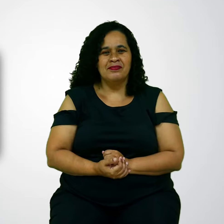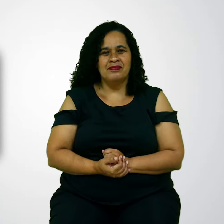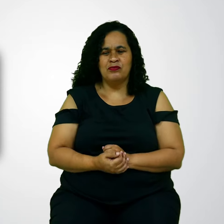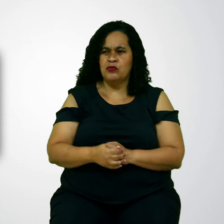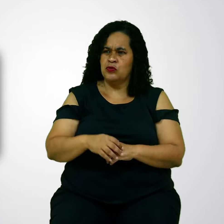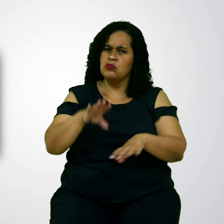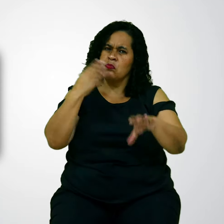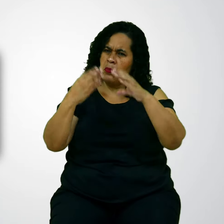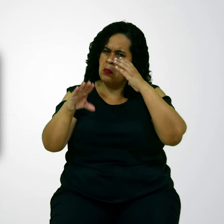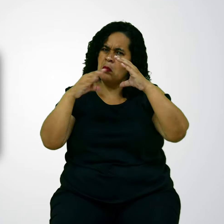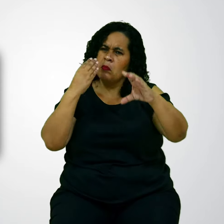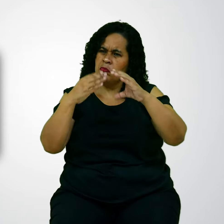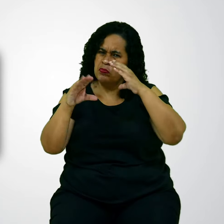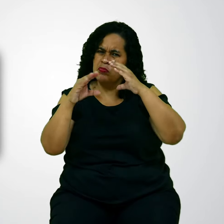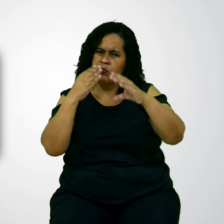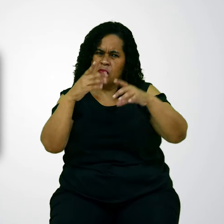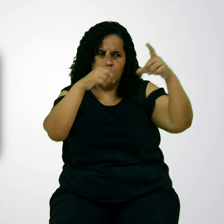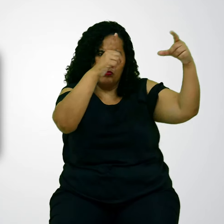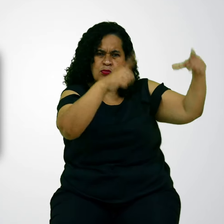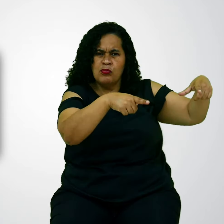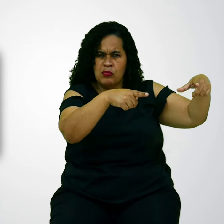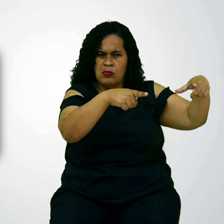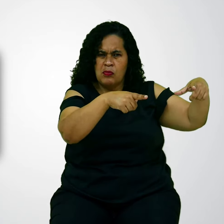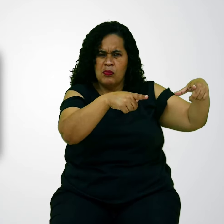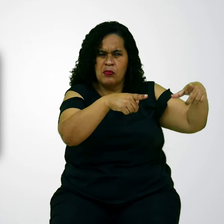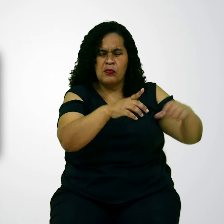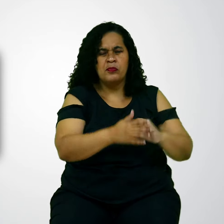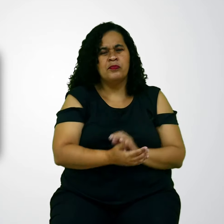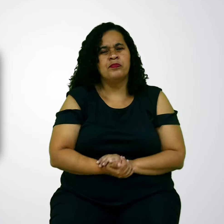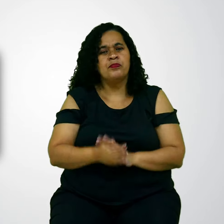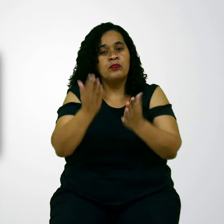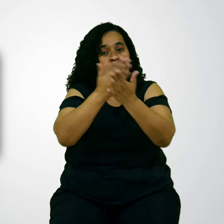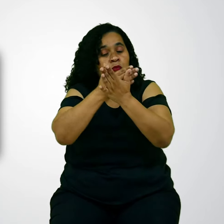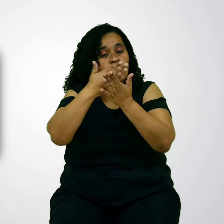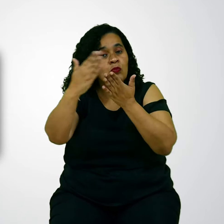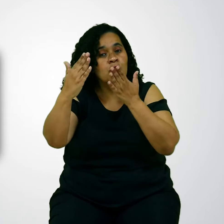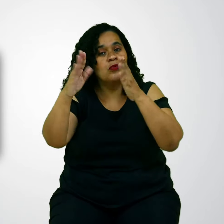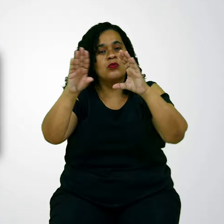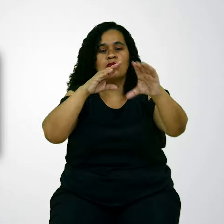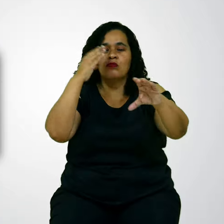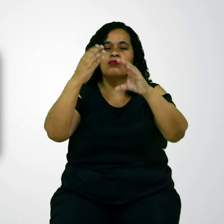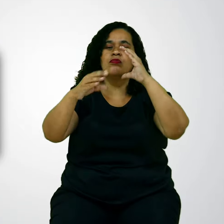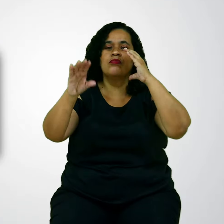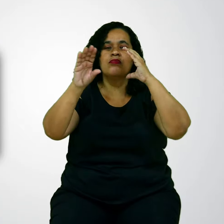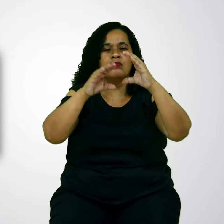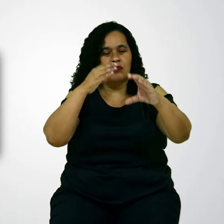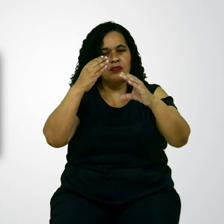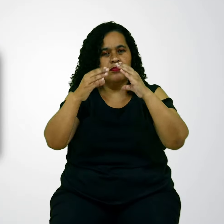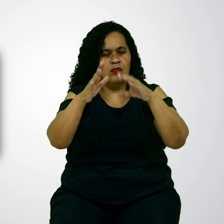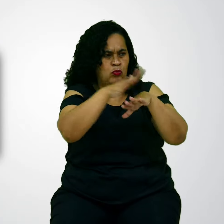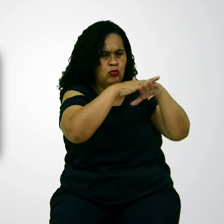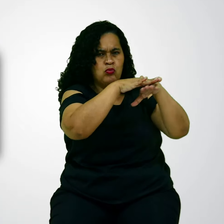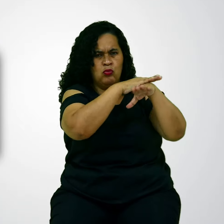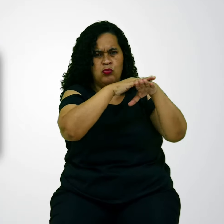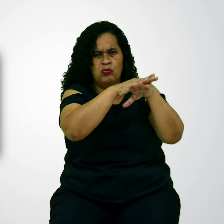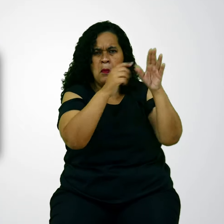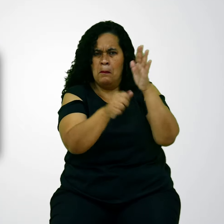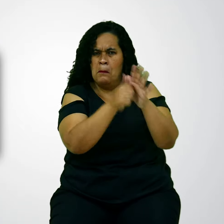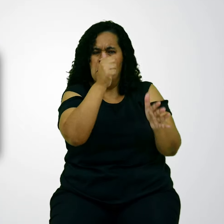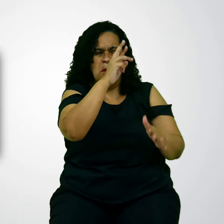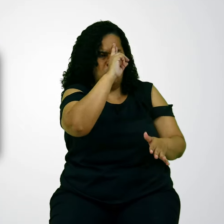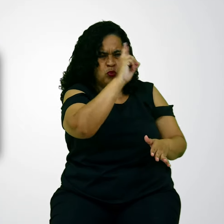exemplo, né? E eles começaram a cantar, falaram com o dono do bar, muita gente bebendo e